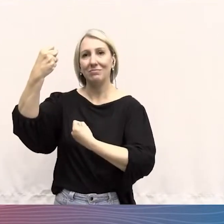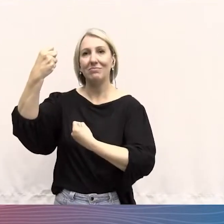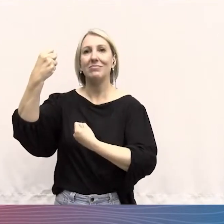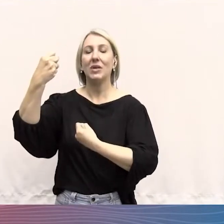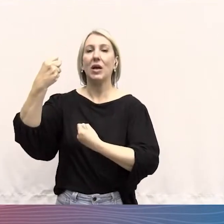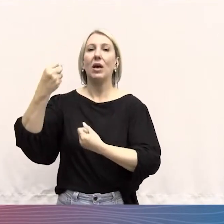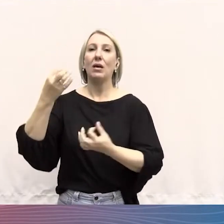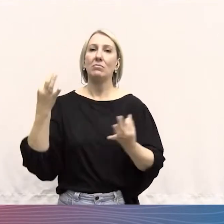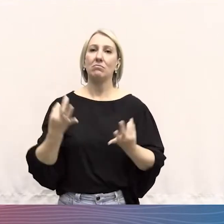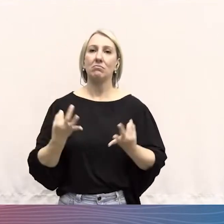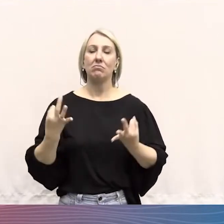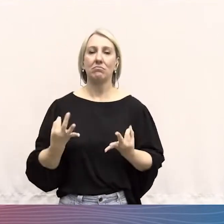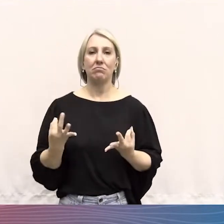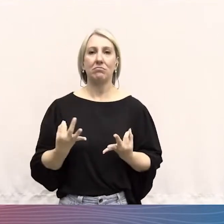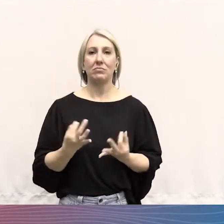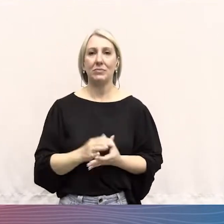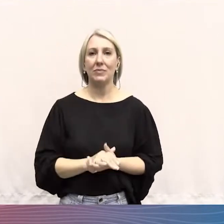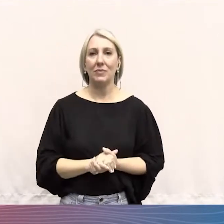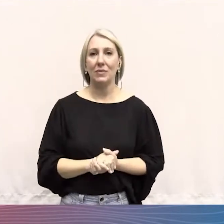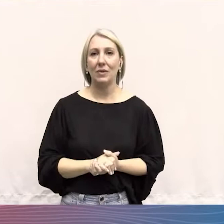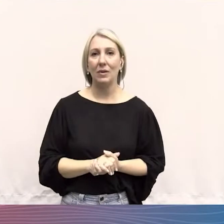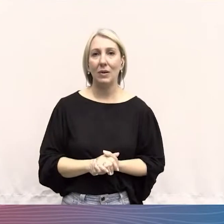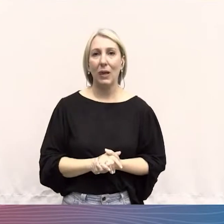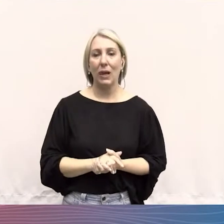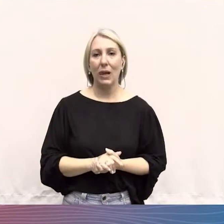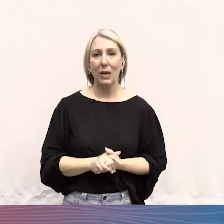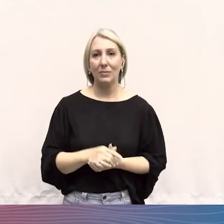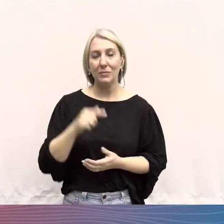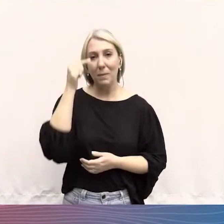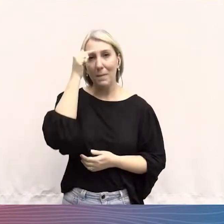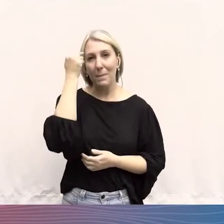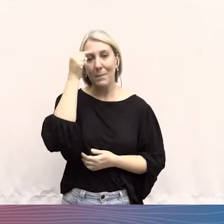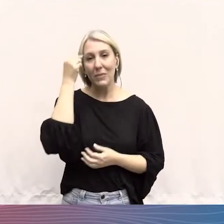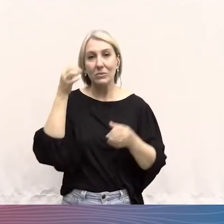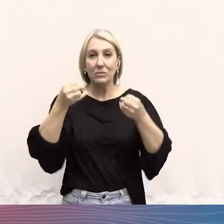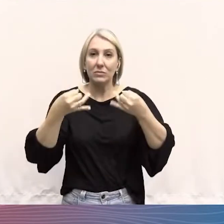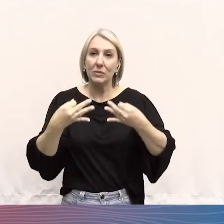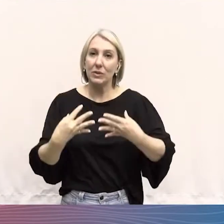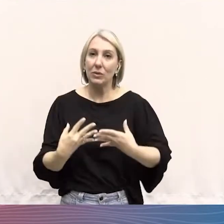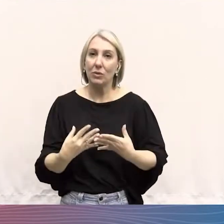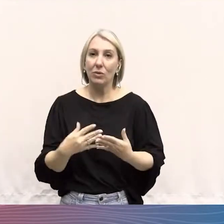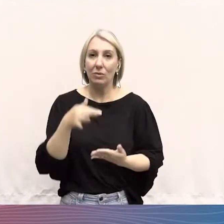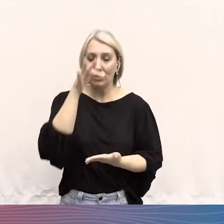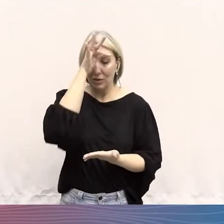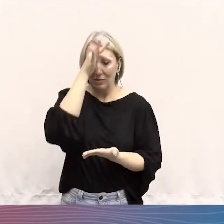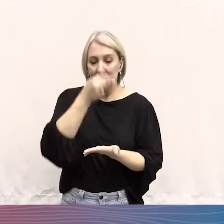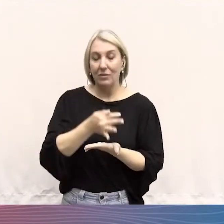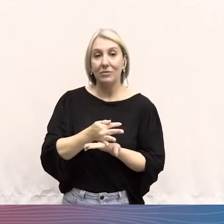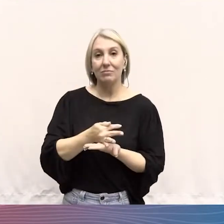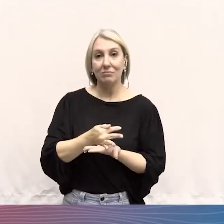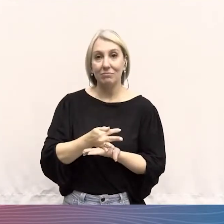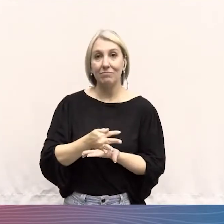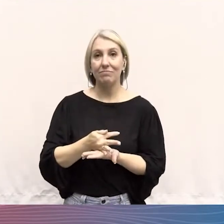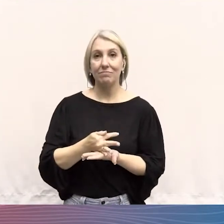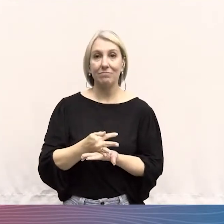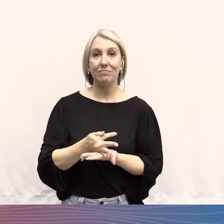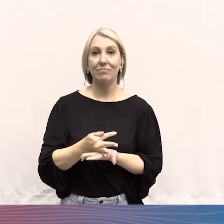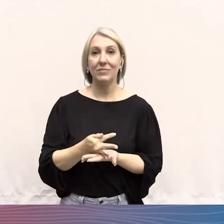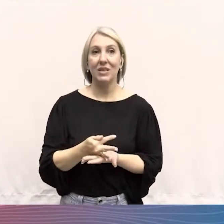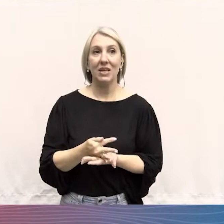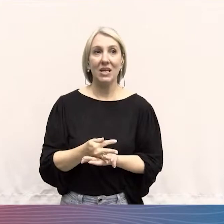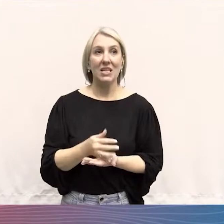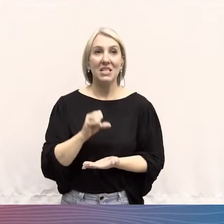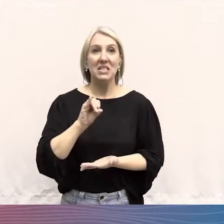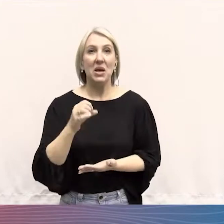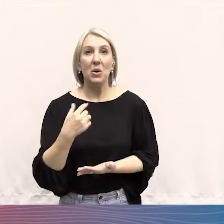dias, irmão Pedro falou muito da fé, não é? Lembra? Que não depende de quem corre, nem de quem